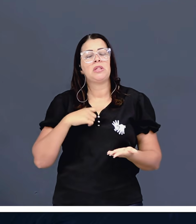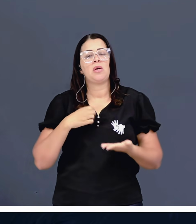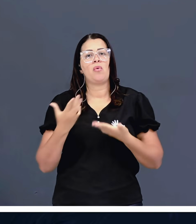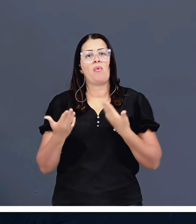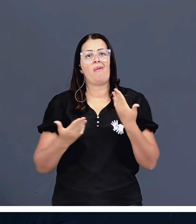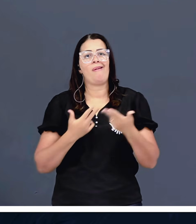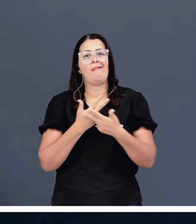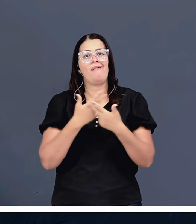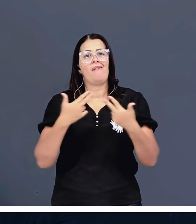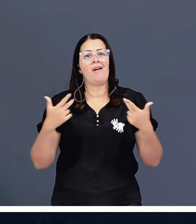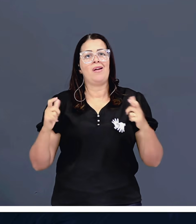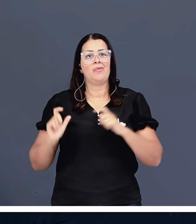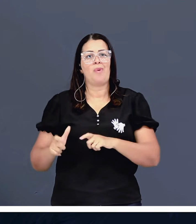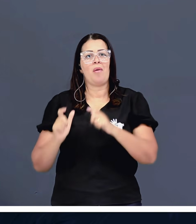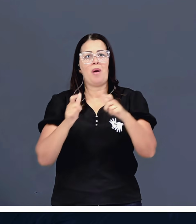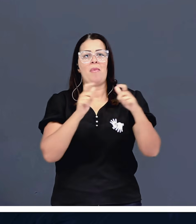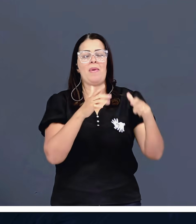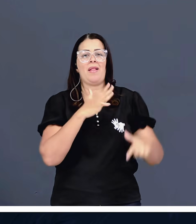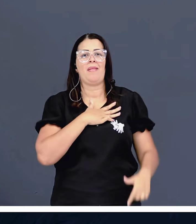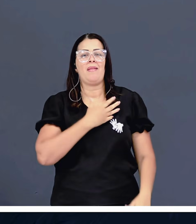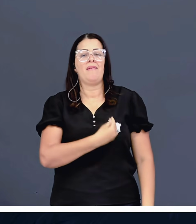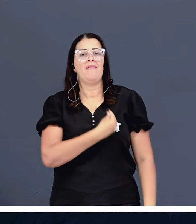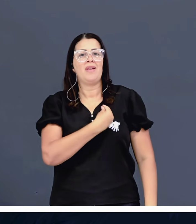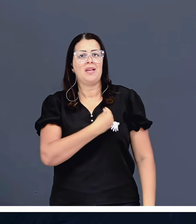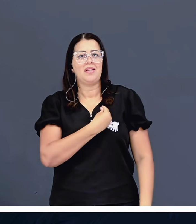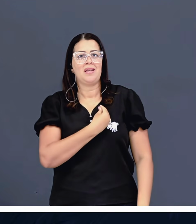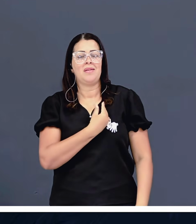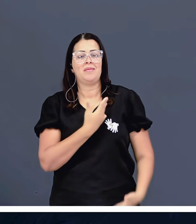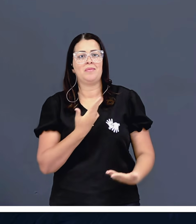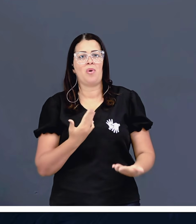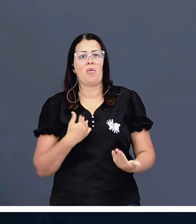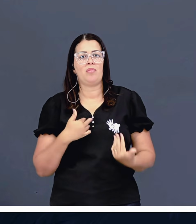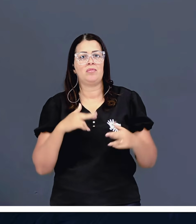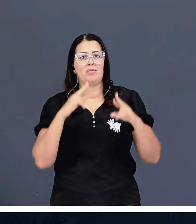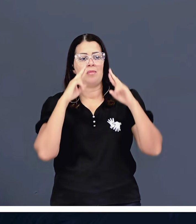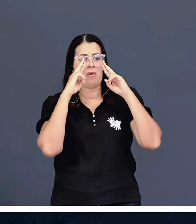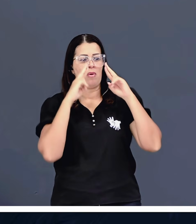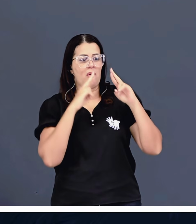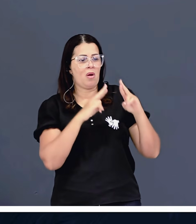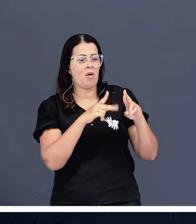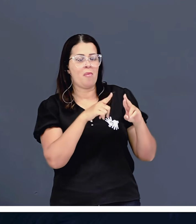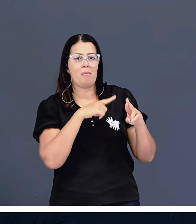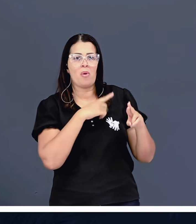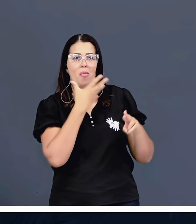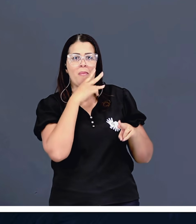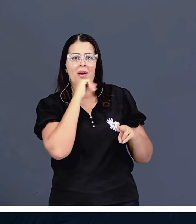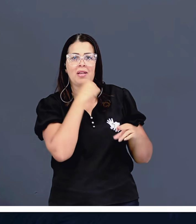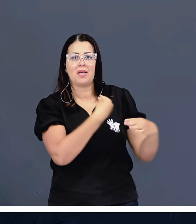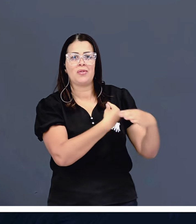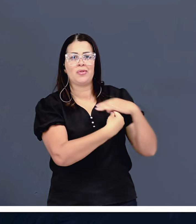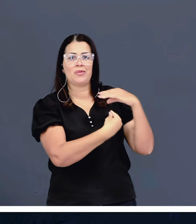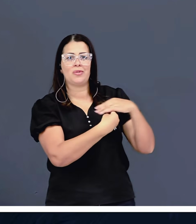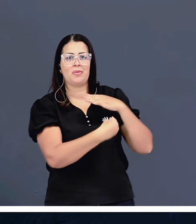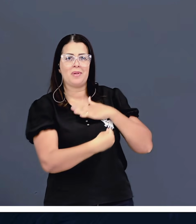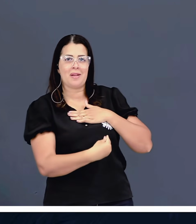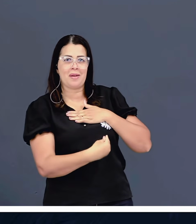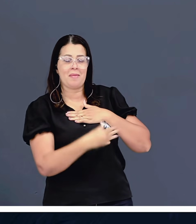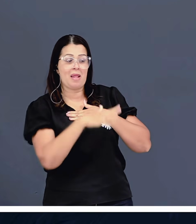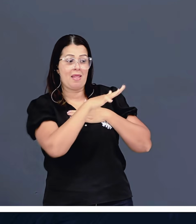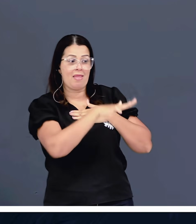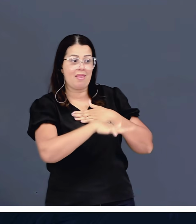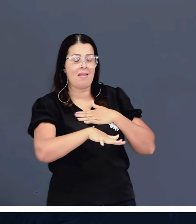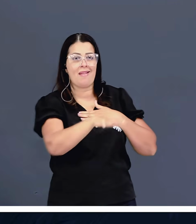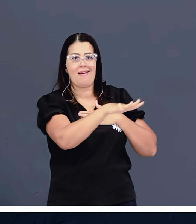em várias áreas da minha vida, por o honrar, o meu pai tinha conselhos para me dar. Mas nessa